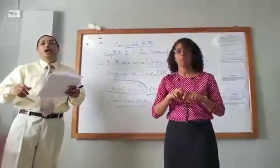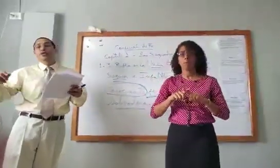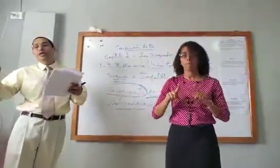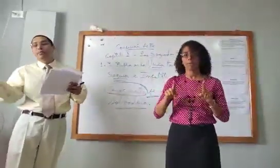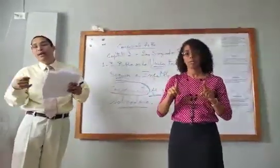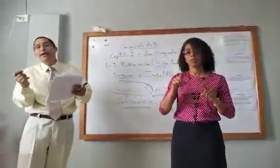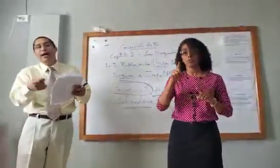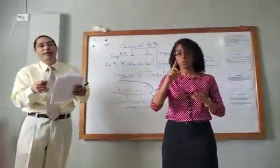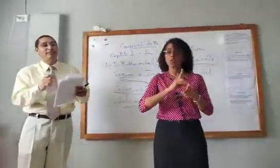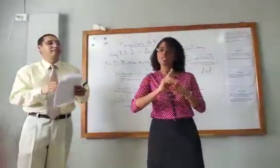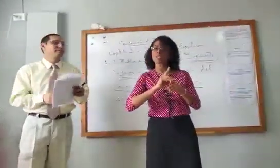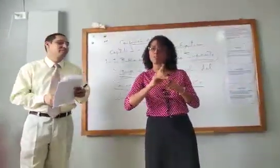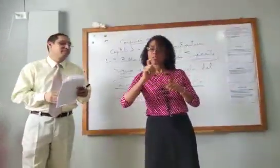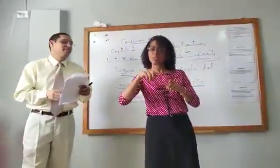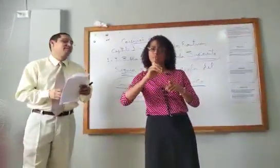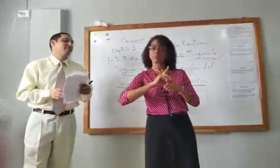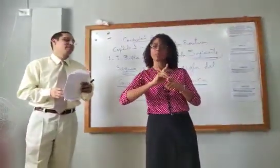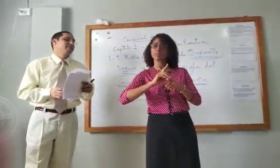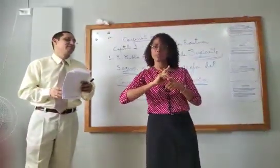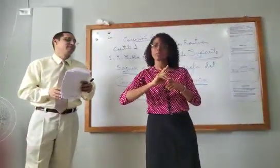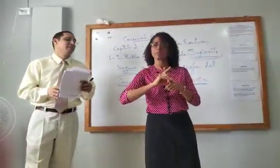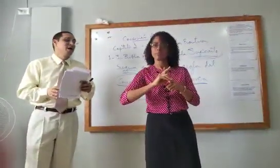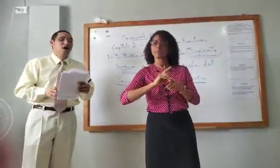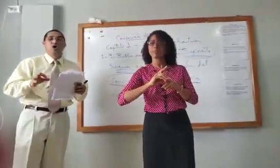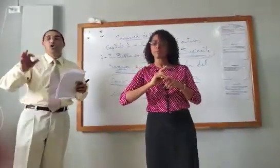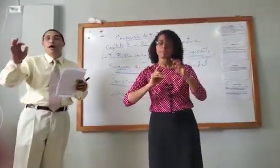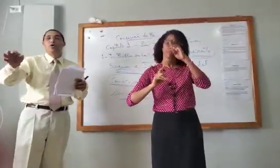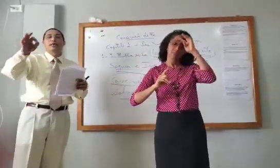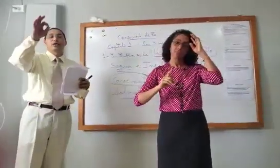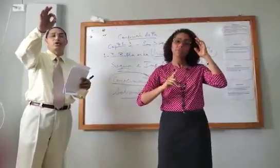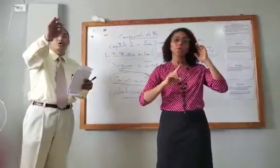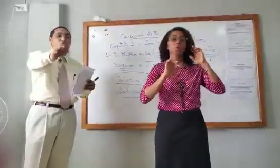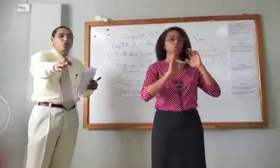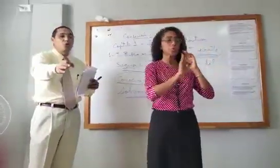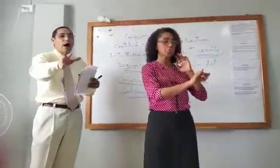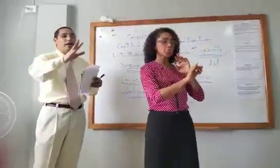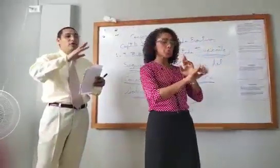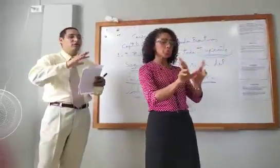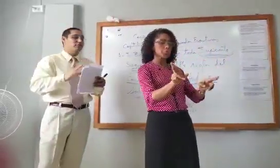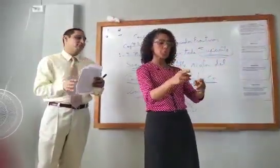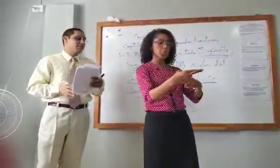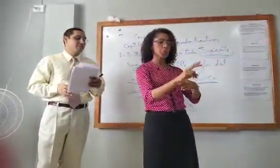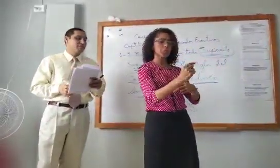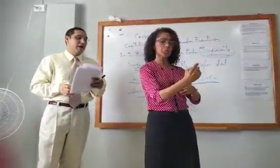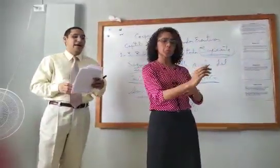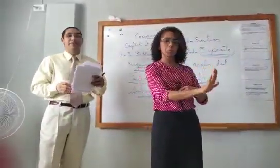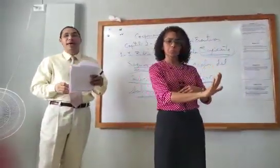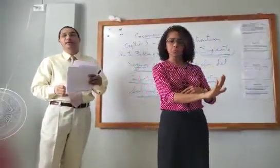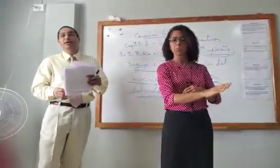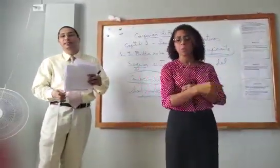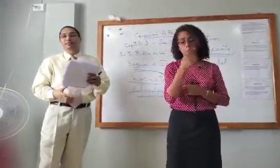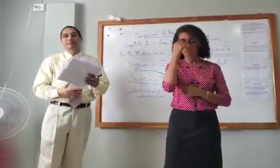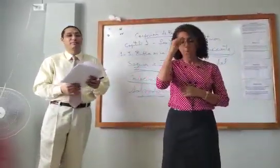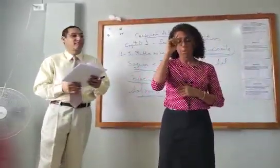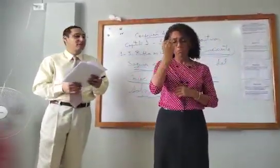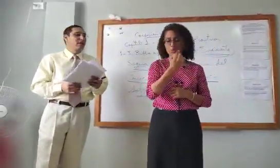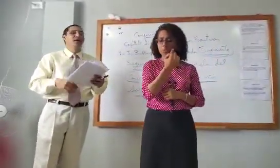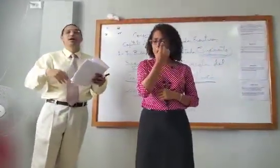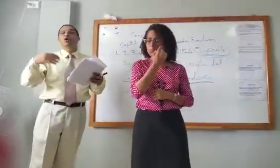Usted lo disciplina, lo deja un ratito solo en su cuarto, a que piense,